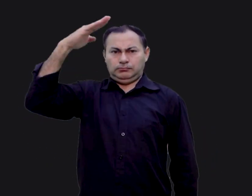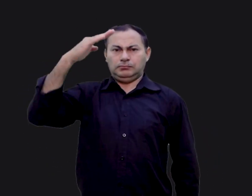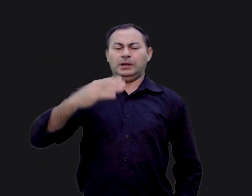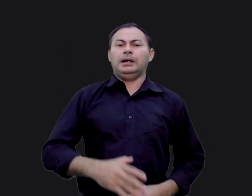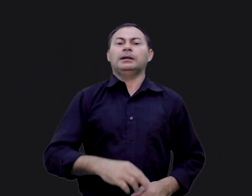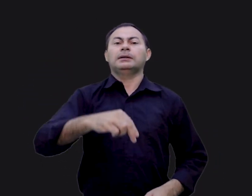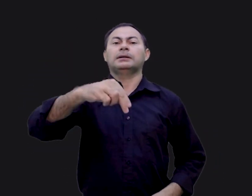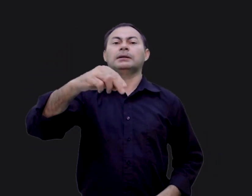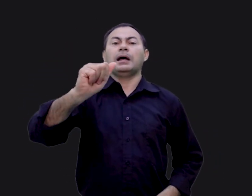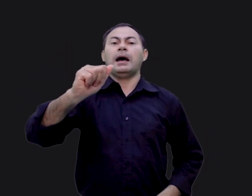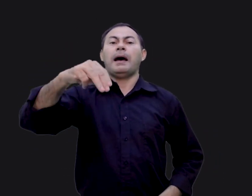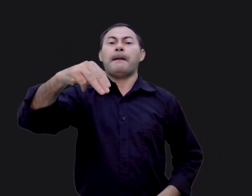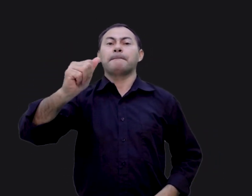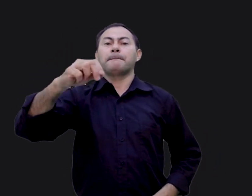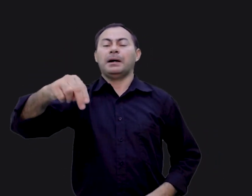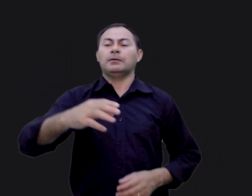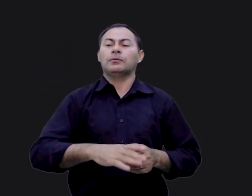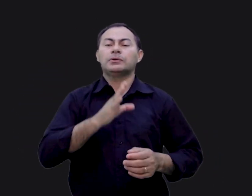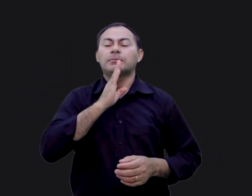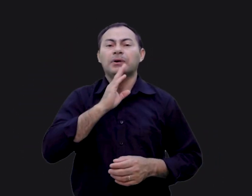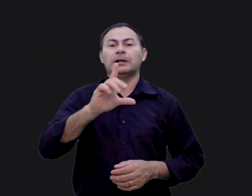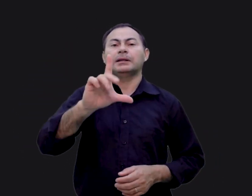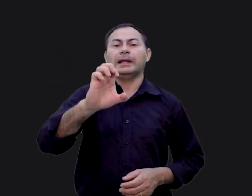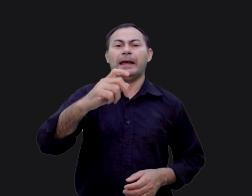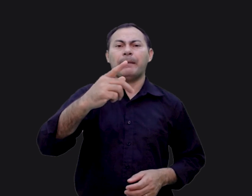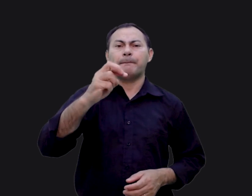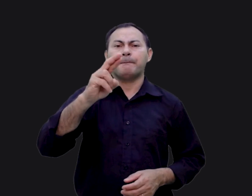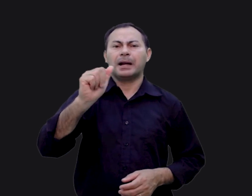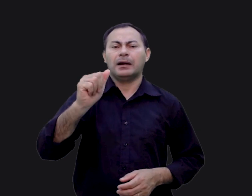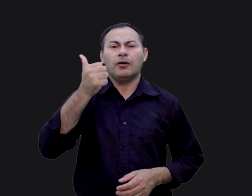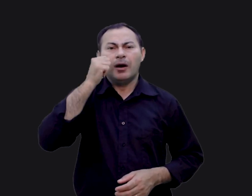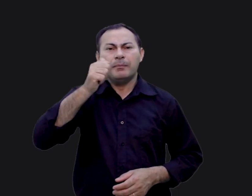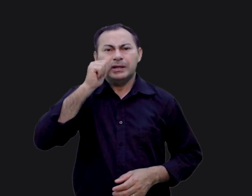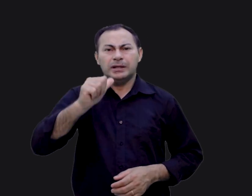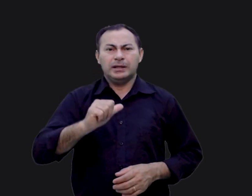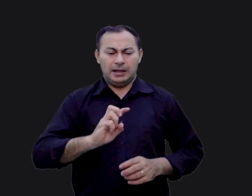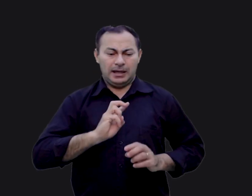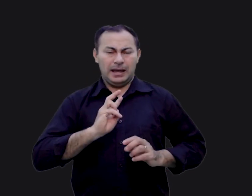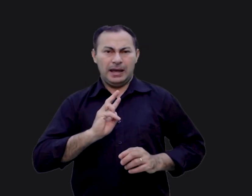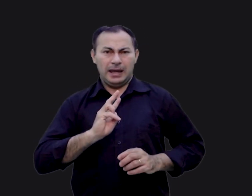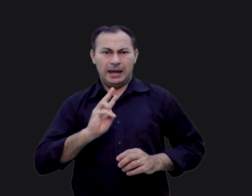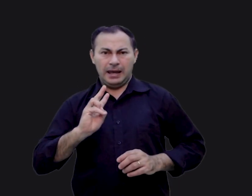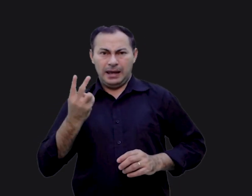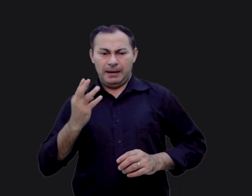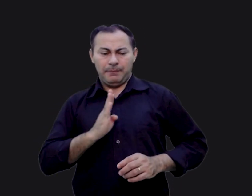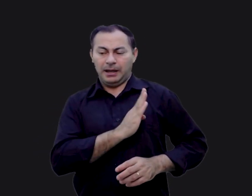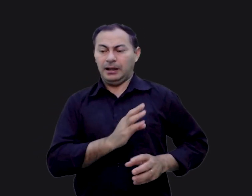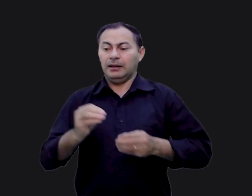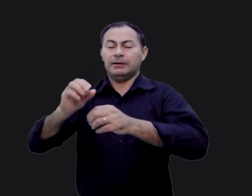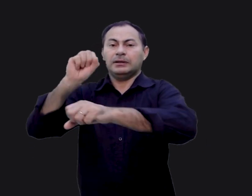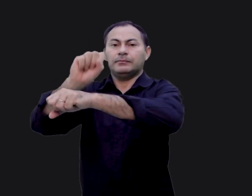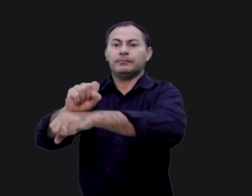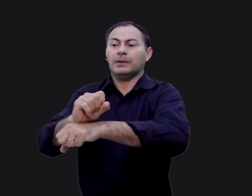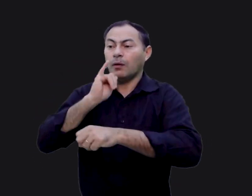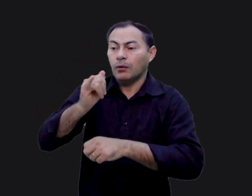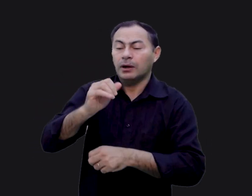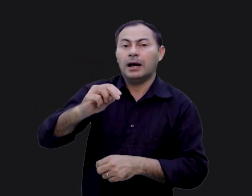era Naamã, afligido por lepra. Uma menina hebreia na Síria, que provavelmente foi levada escrava,